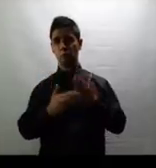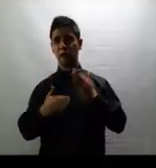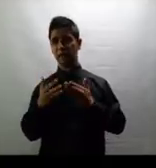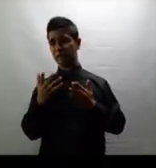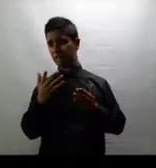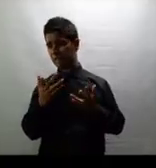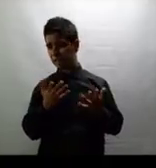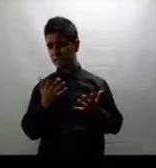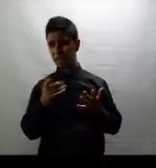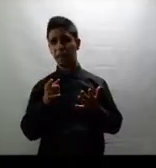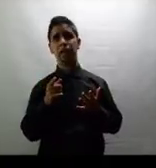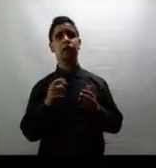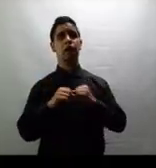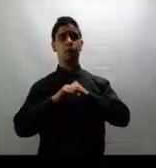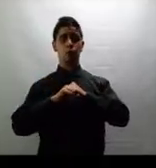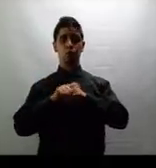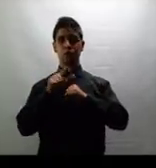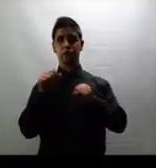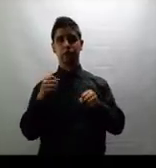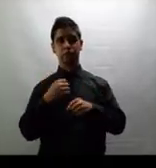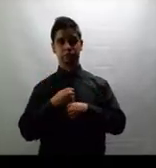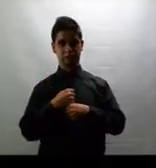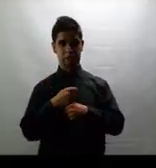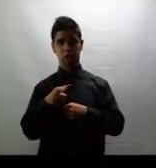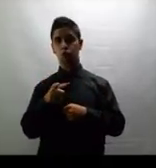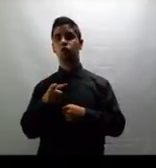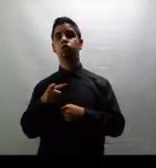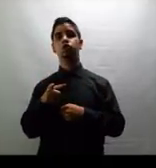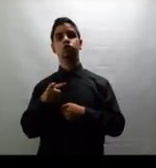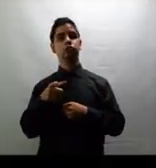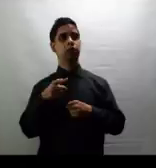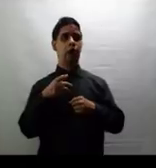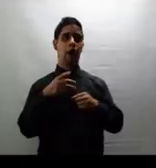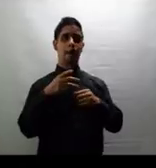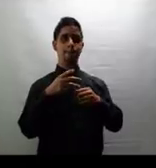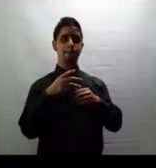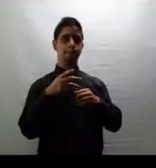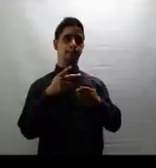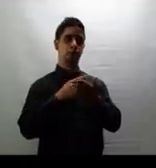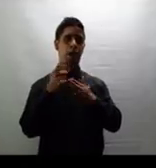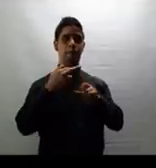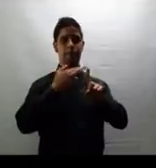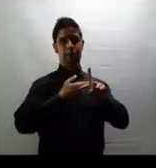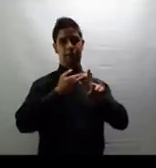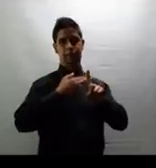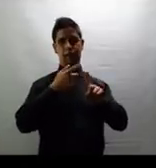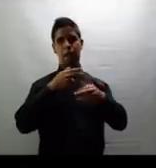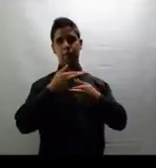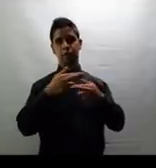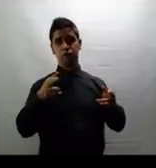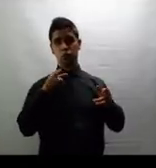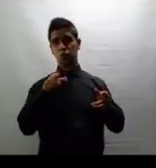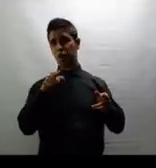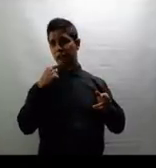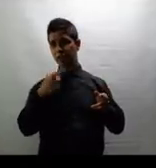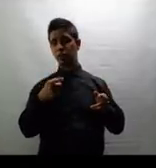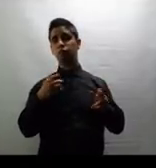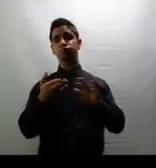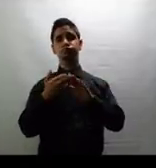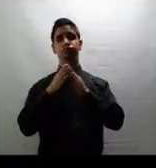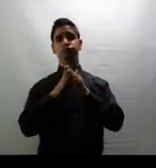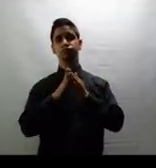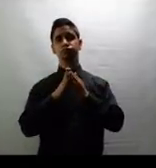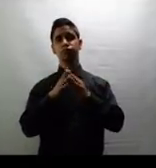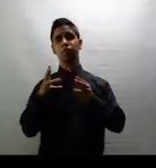la propaganda que hicieron del programa se alquilan habitaciones ese es una grabación digitalizada del